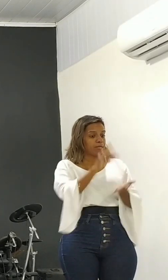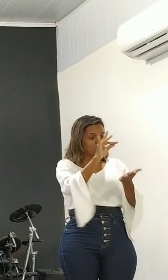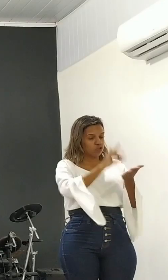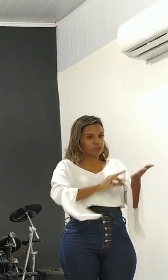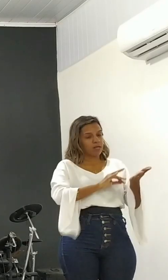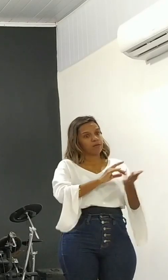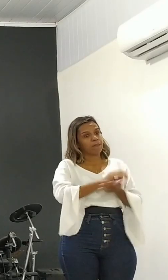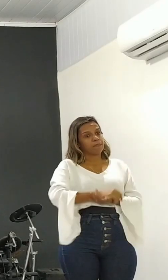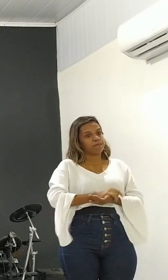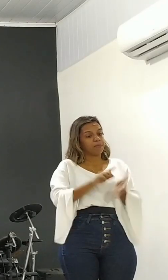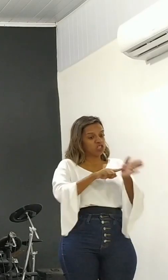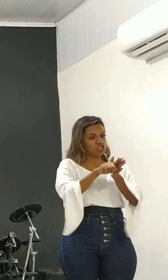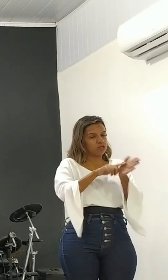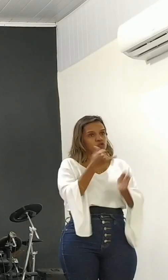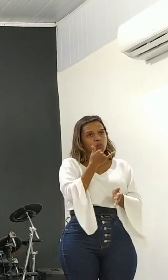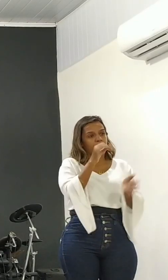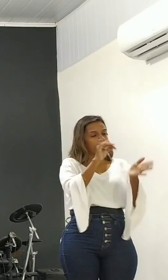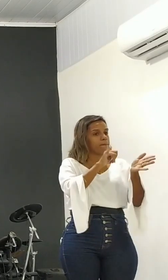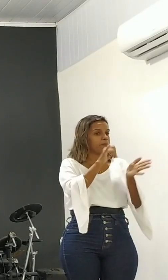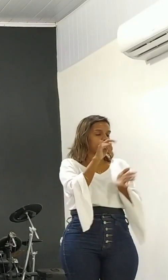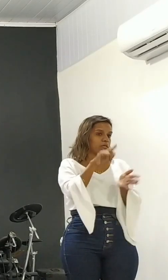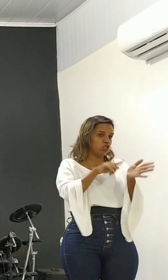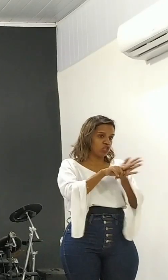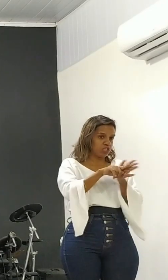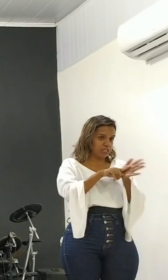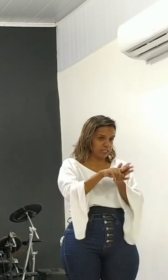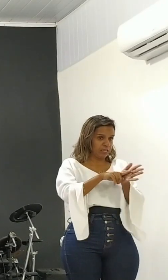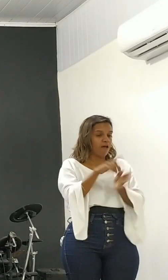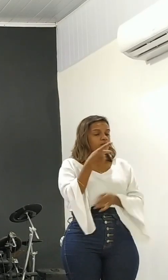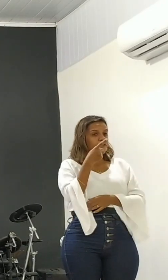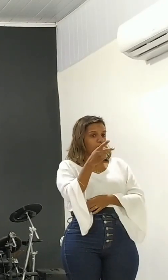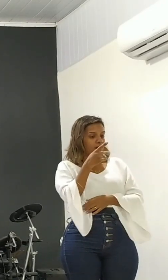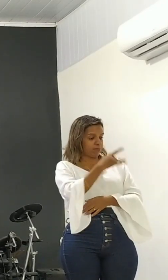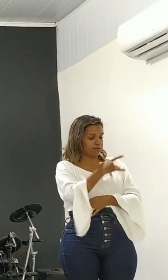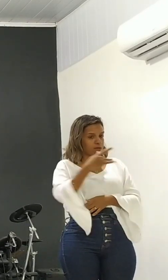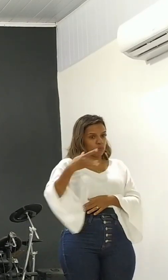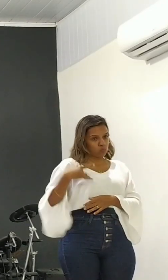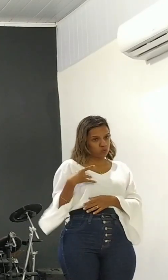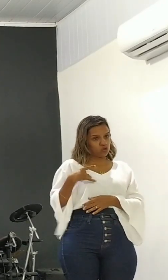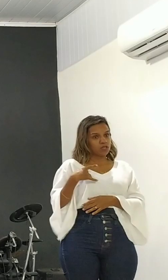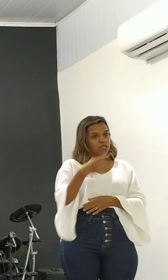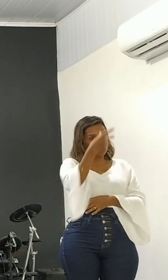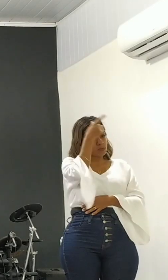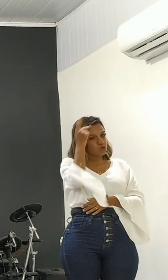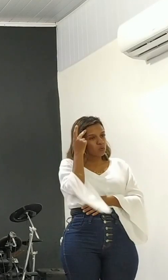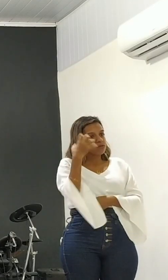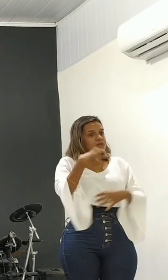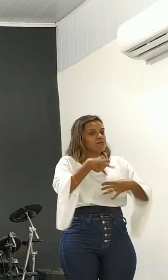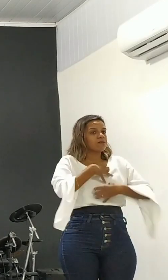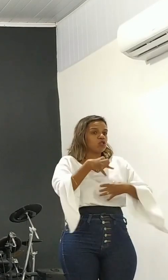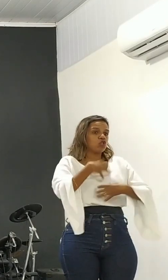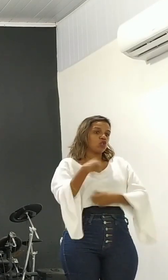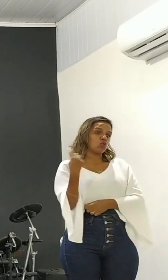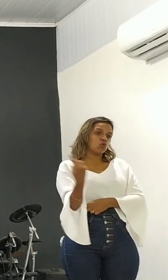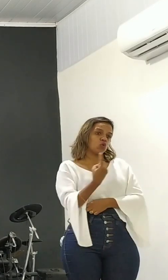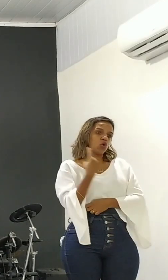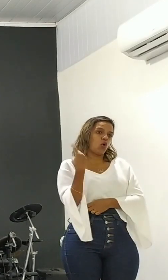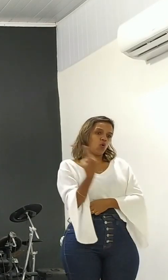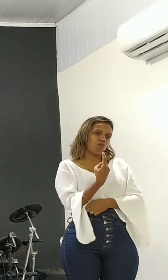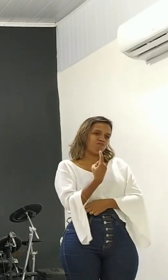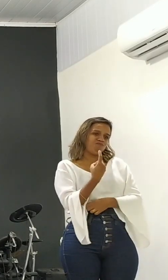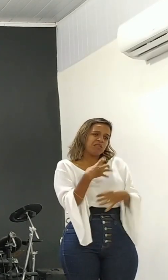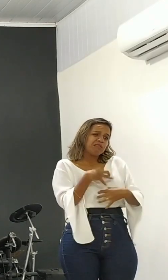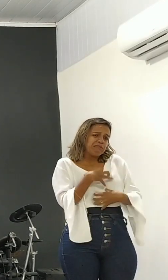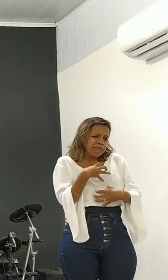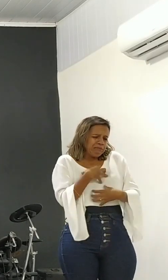de Saúde, que estão se sentindo só. A solidão ela traz consigo